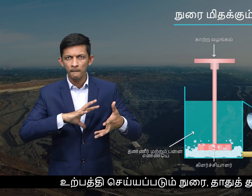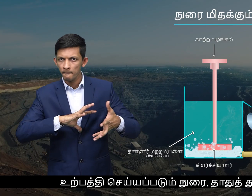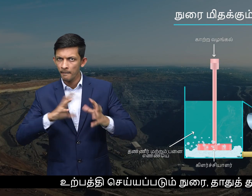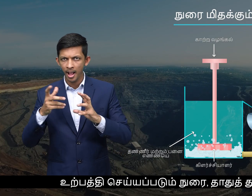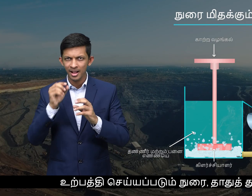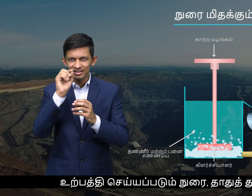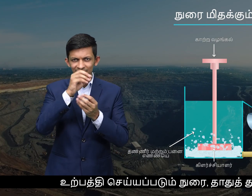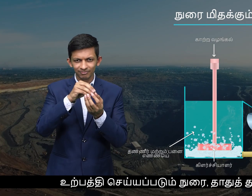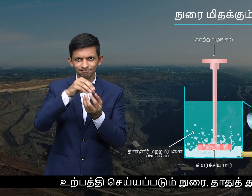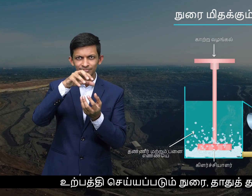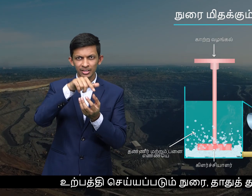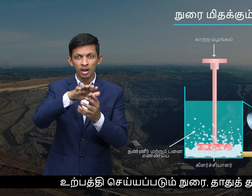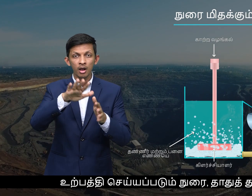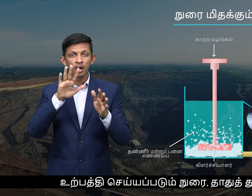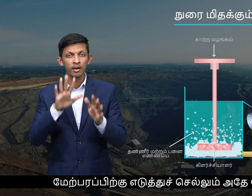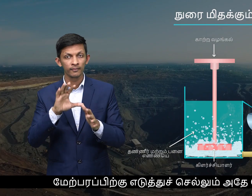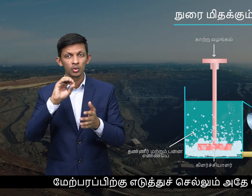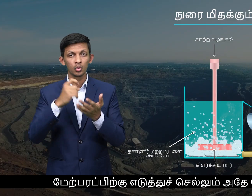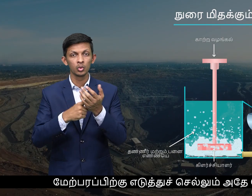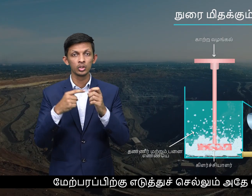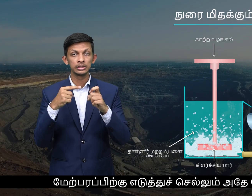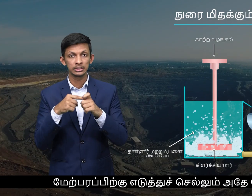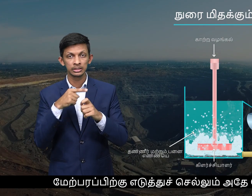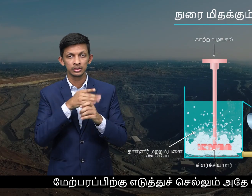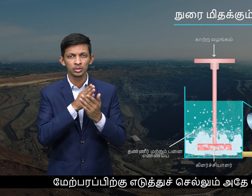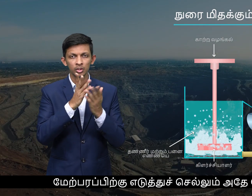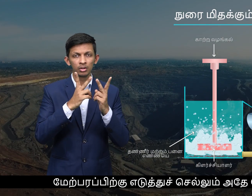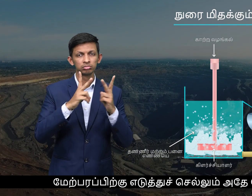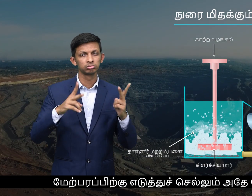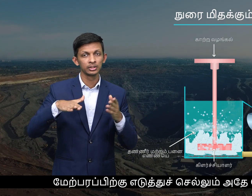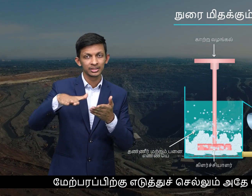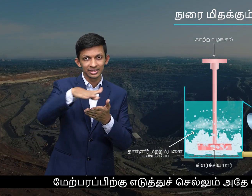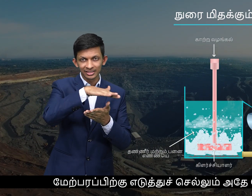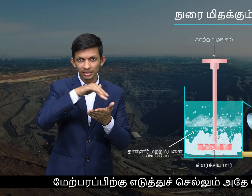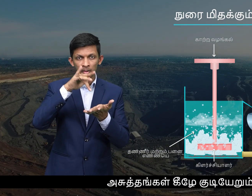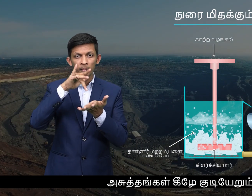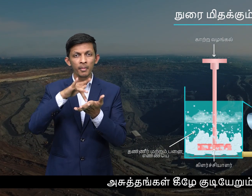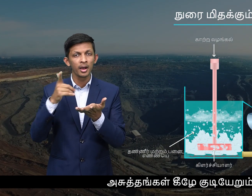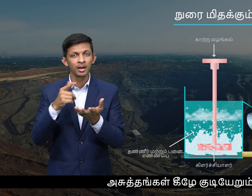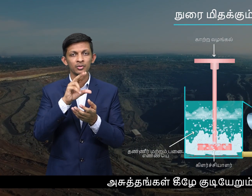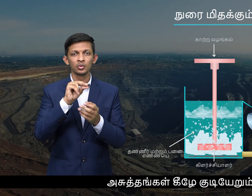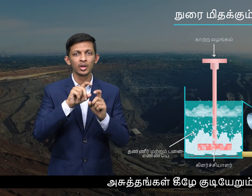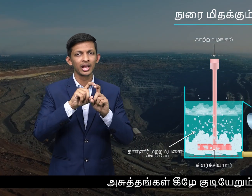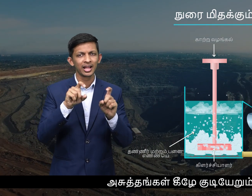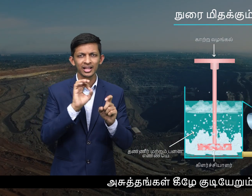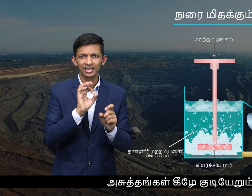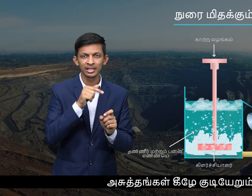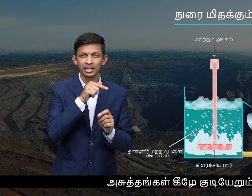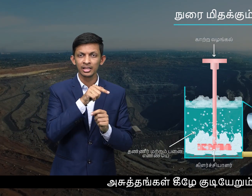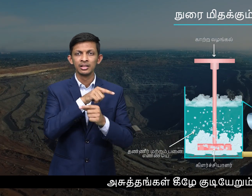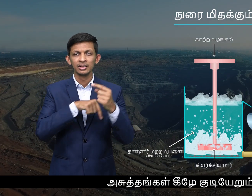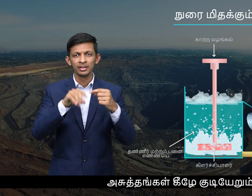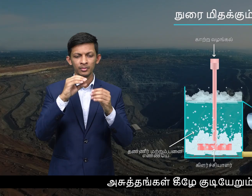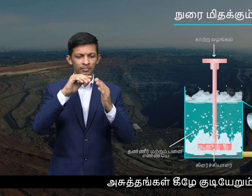உற்பத்தி செய்யப்படும் நுரை தாது துகள்களை மேற்பரப்பிற்கு எடுத்து செல்லும். அதே வேளையில் அசுத்தங்கள் கீழே